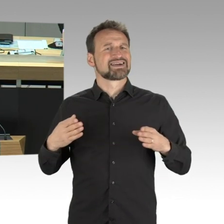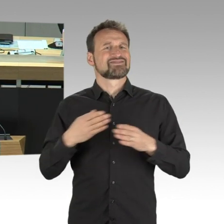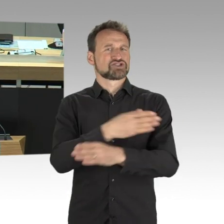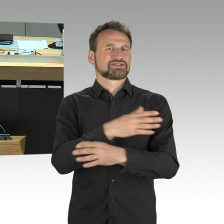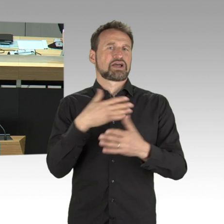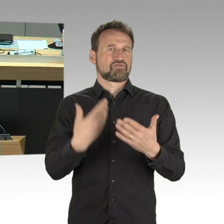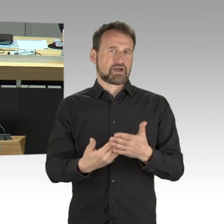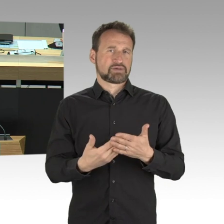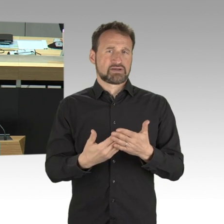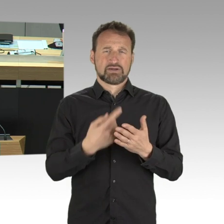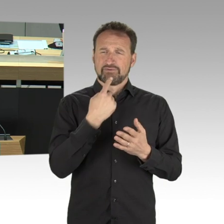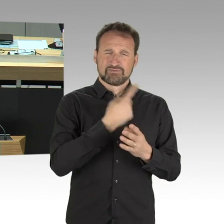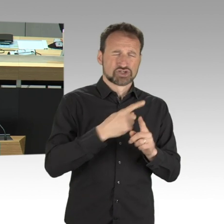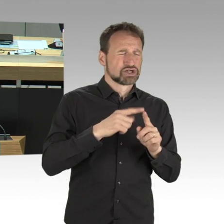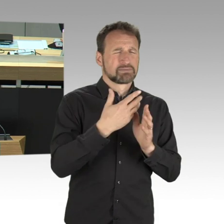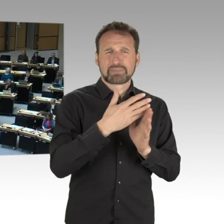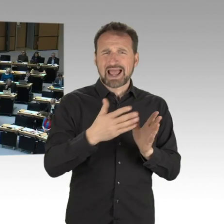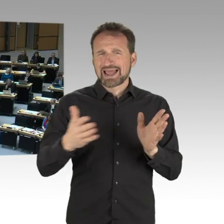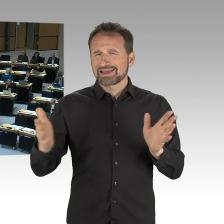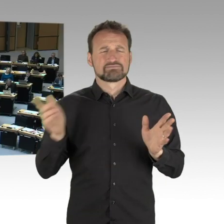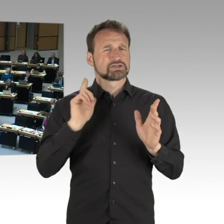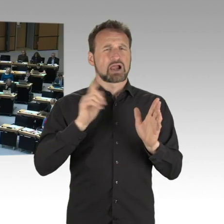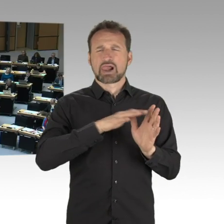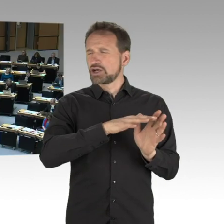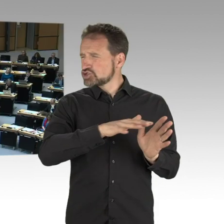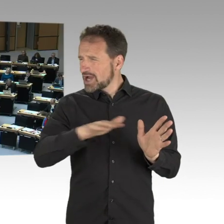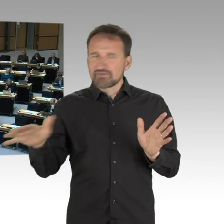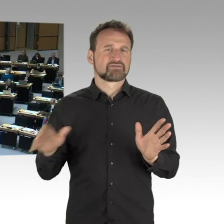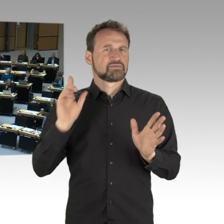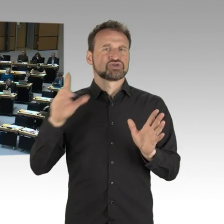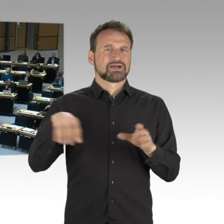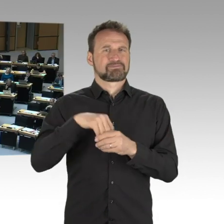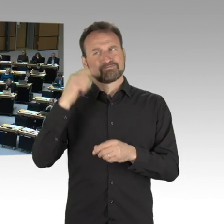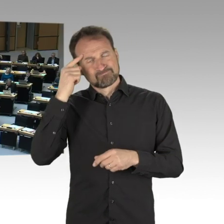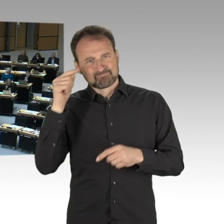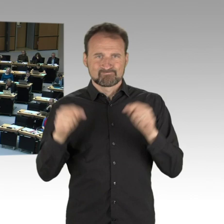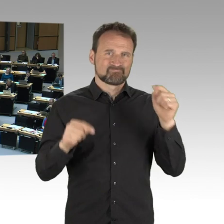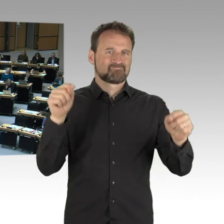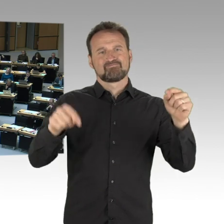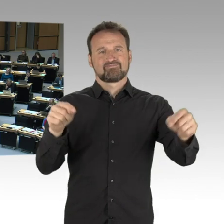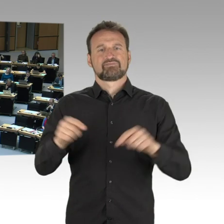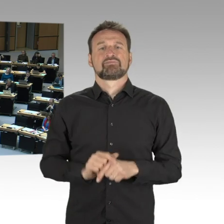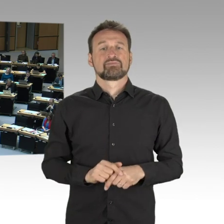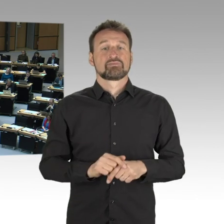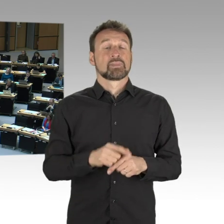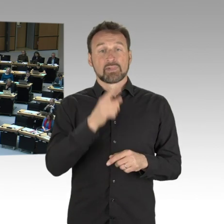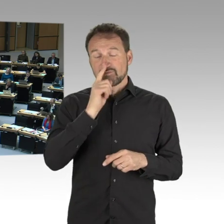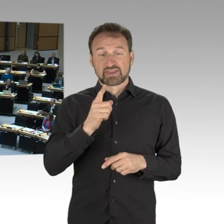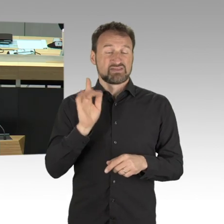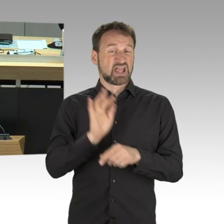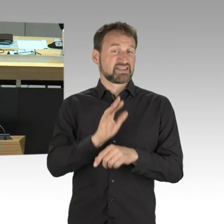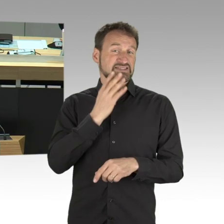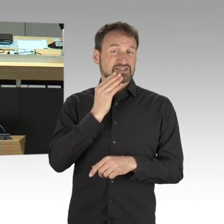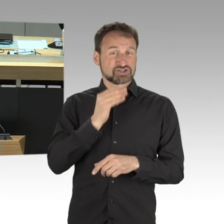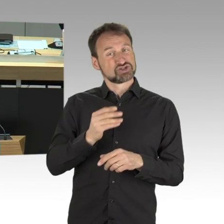der Anstrengung ist die konsequente Erfassung und Verfolgung von antisemitisch motivierten Straftaten, die Stärkung des Opferschutzes und der